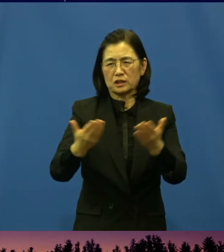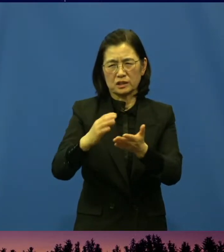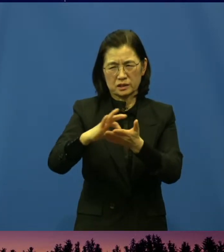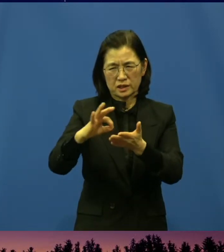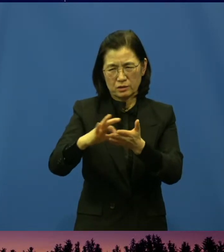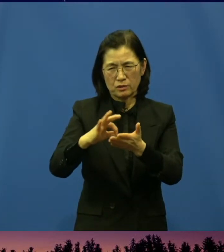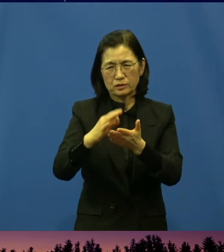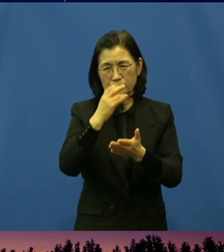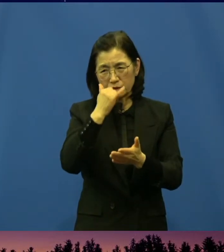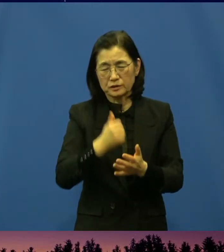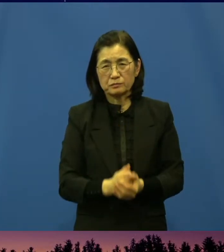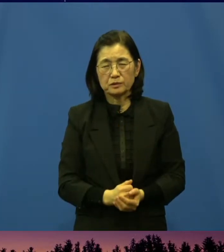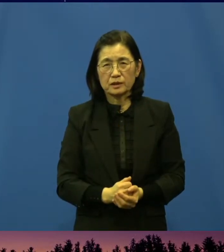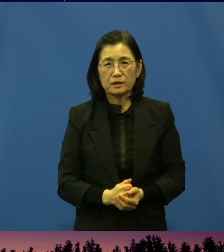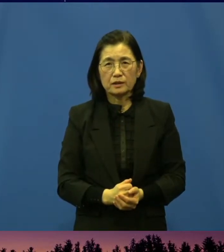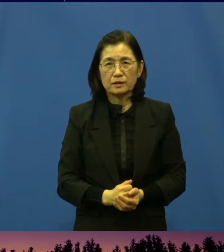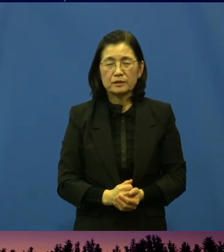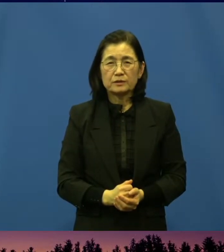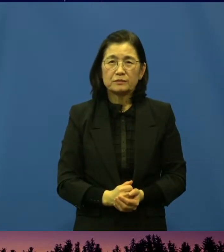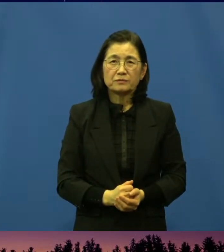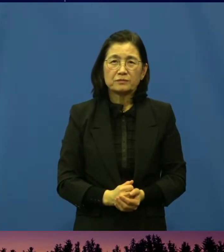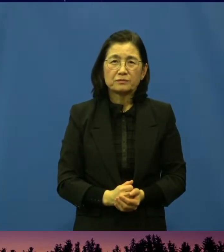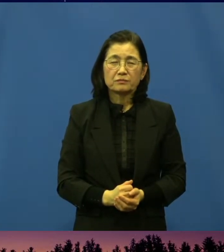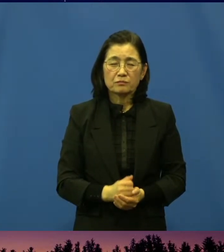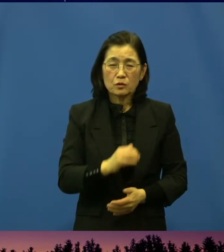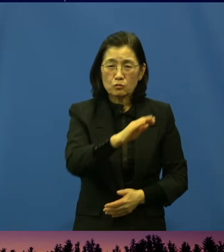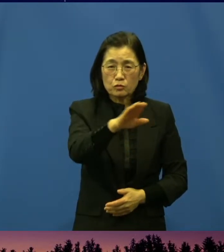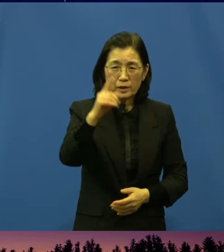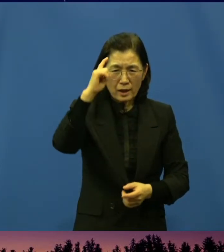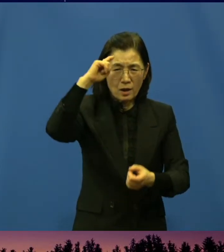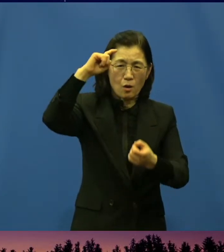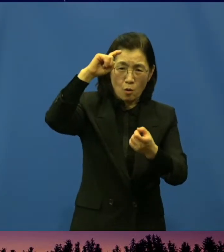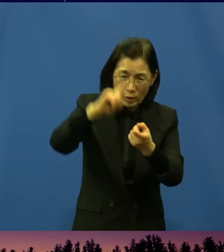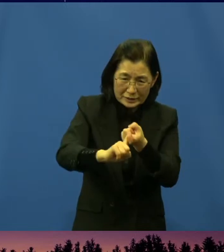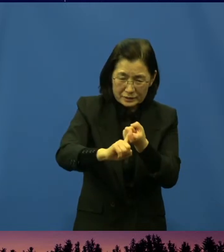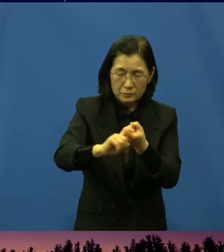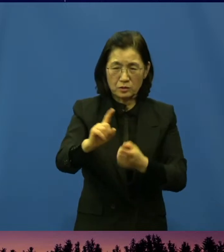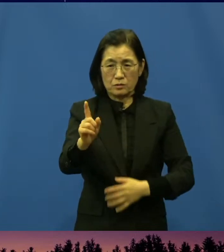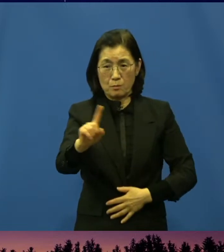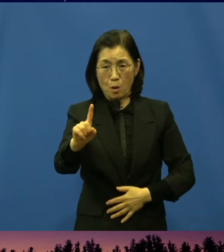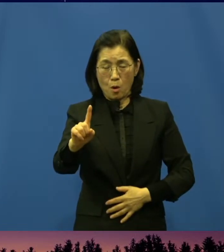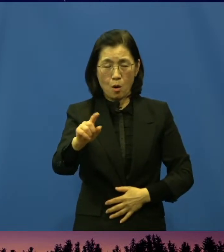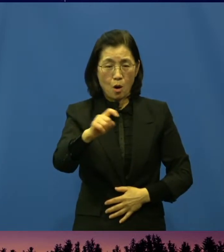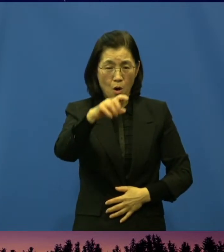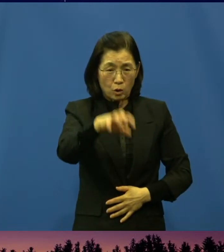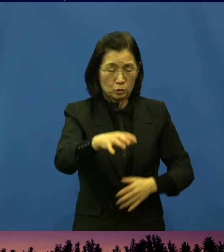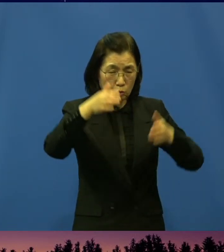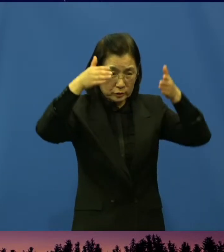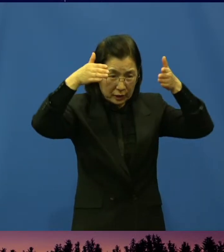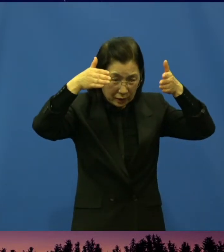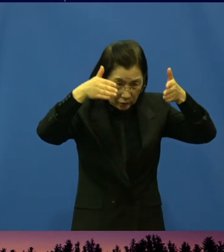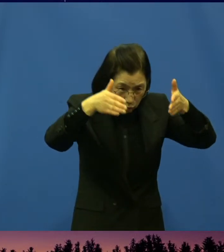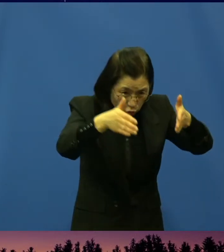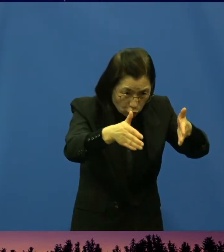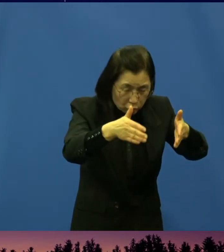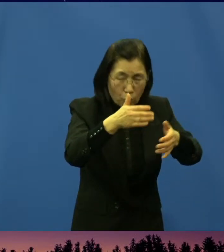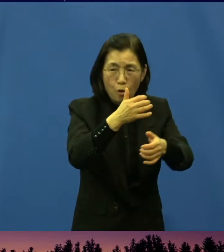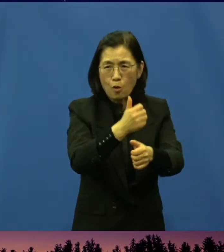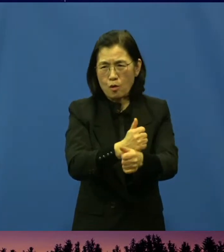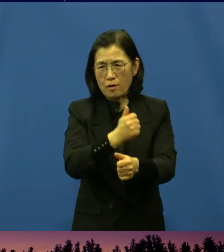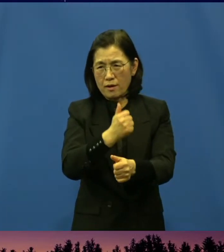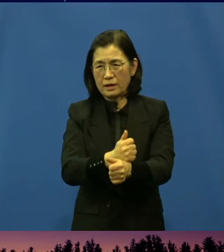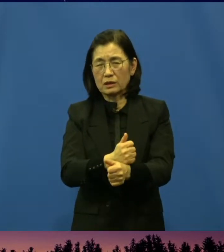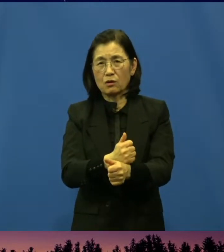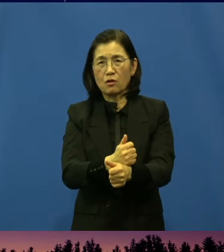우리가 어디에 관심을 가지고 있느냐, 또 무엇을 주목하고 있는가. 하찮은 것들에 관심을 가지는 것이 우리에게 습관화가 되면 어떻게